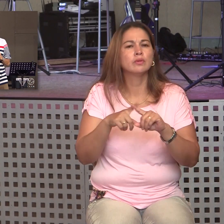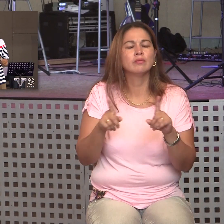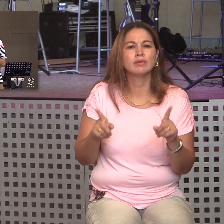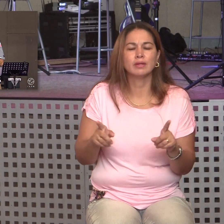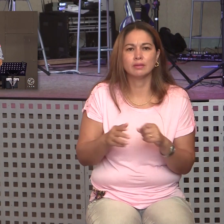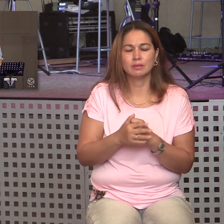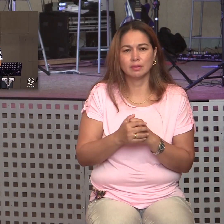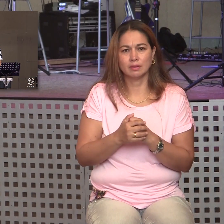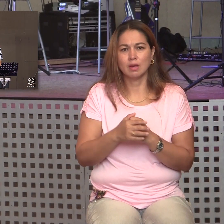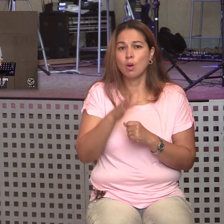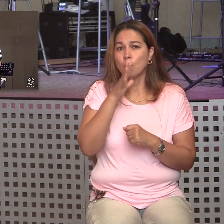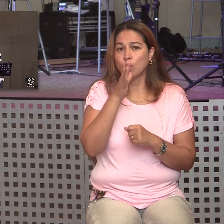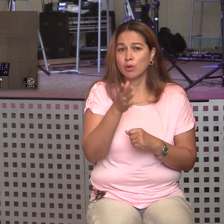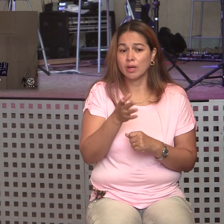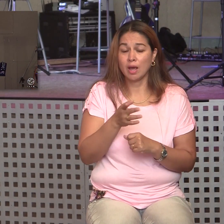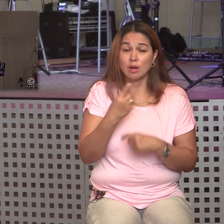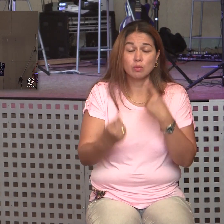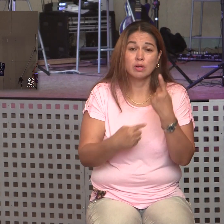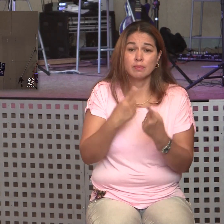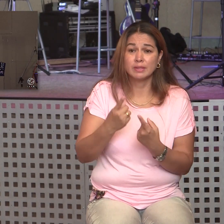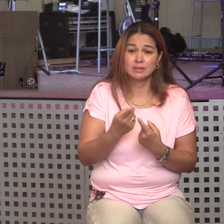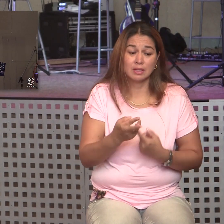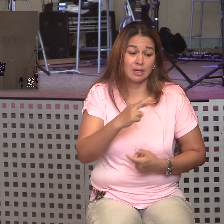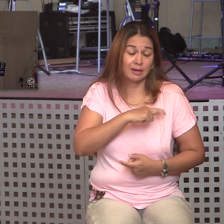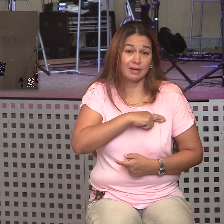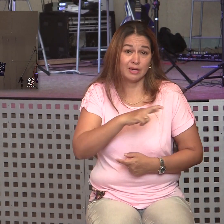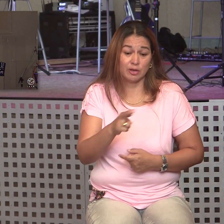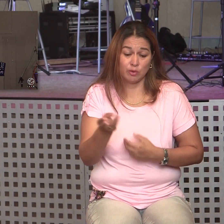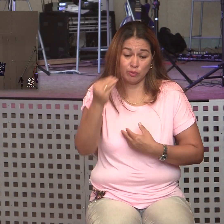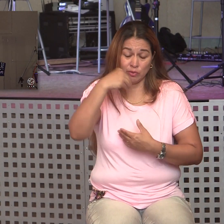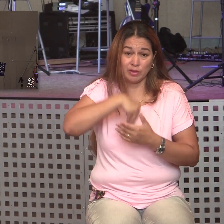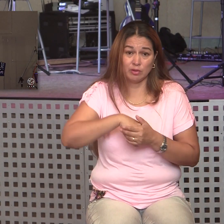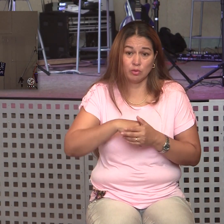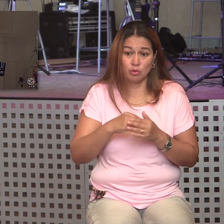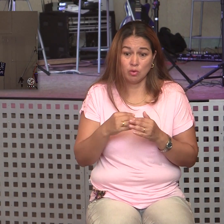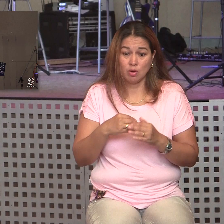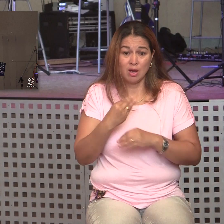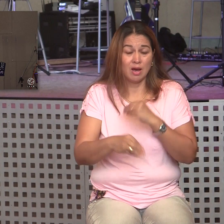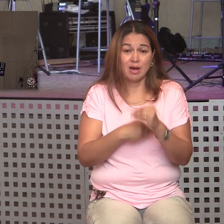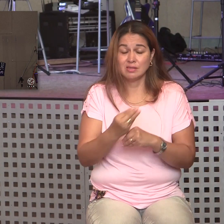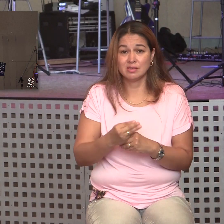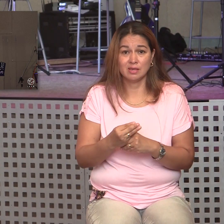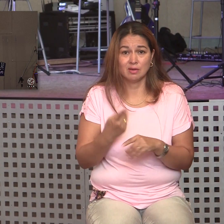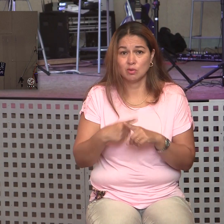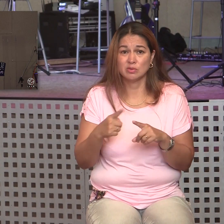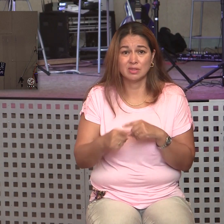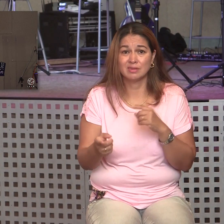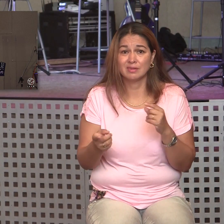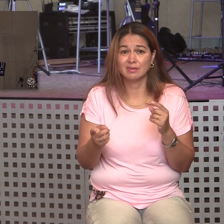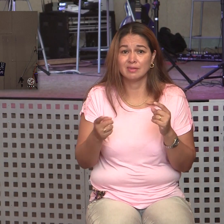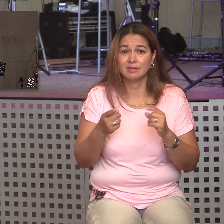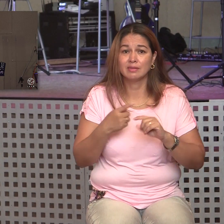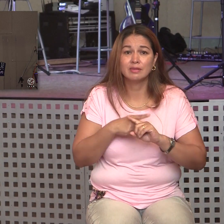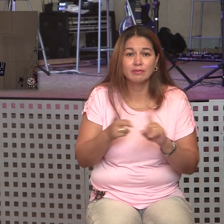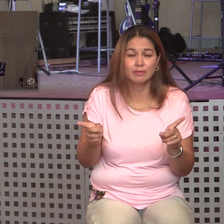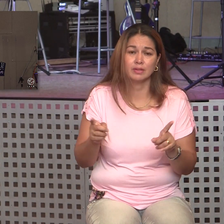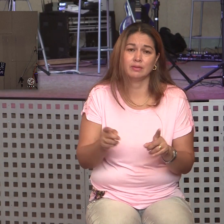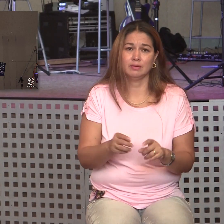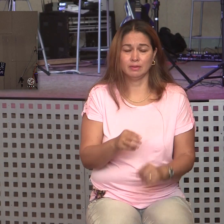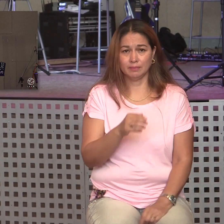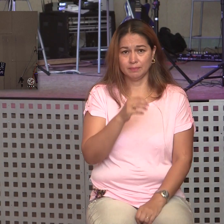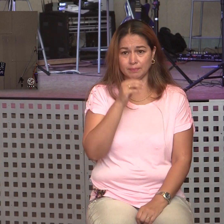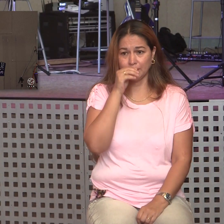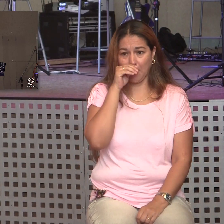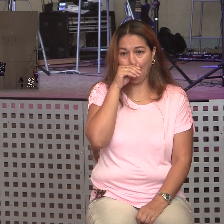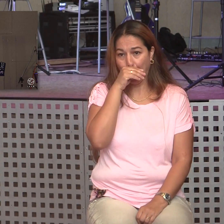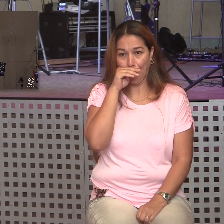nos salta dentro de nosotros, lo voy a poner en una palabra muy castellana, muy española, nos